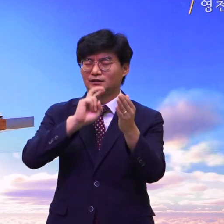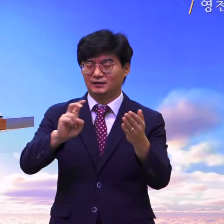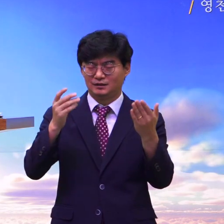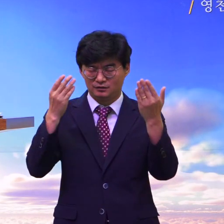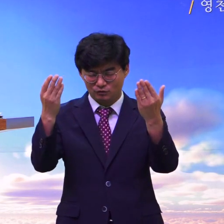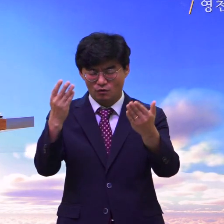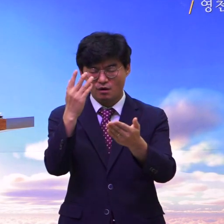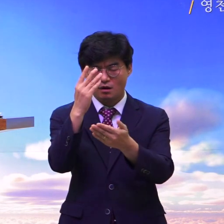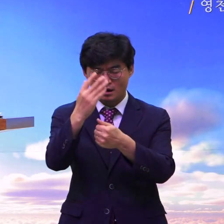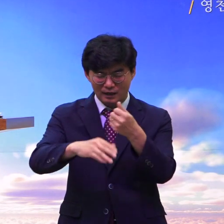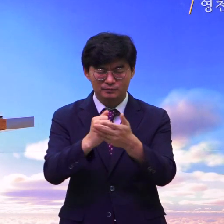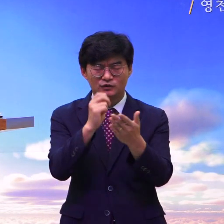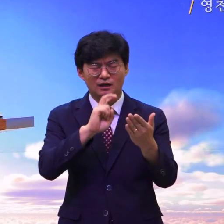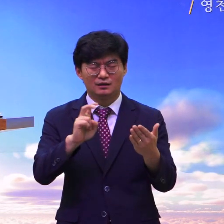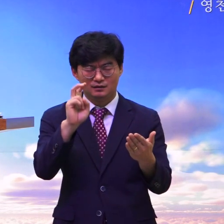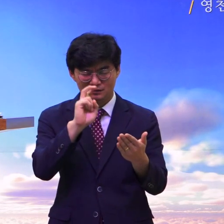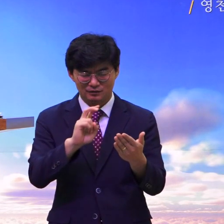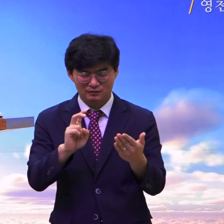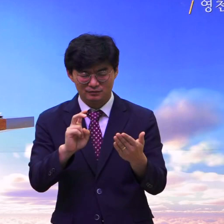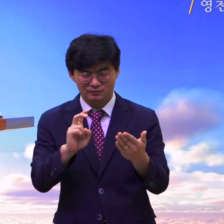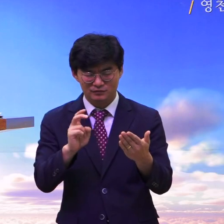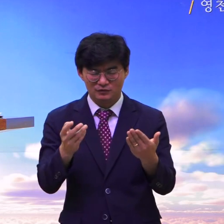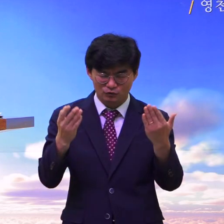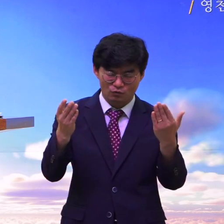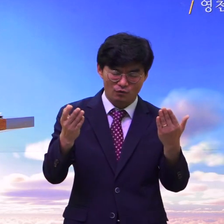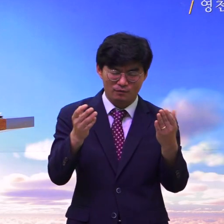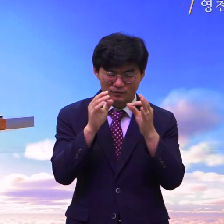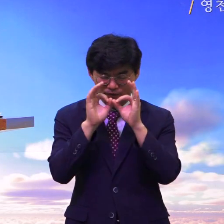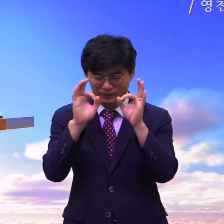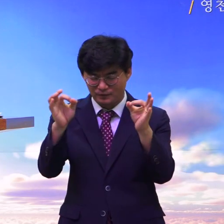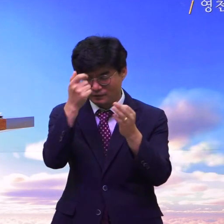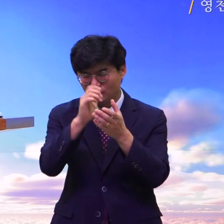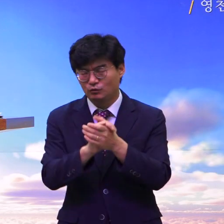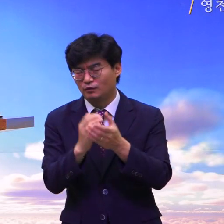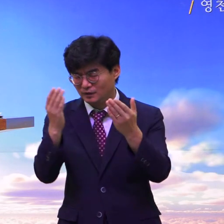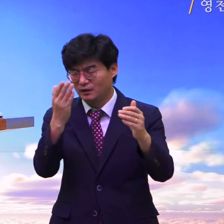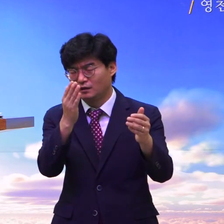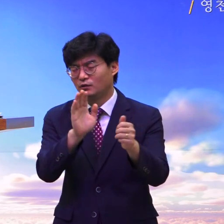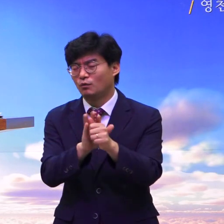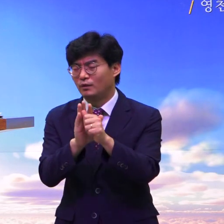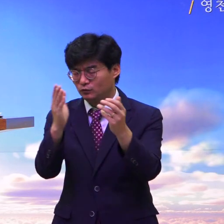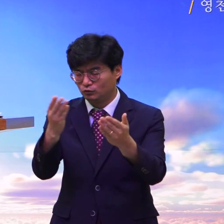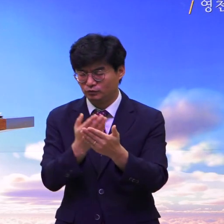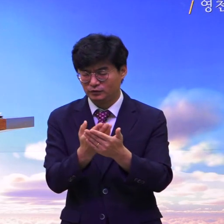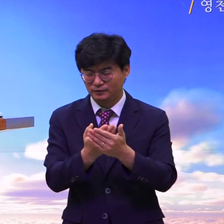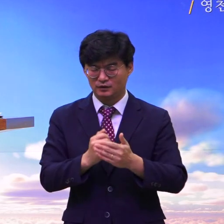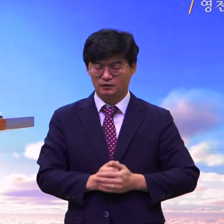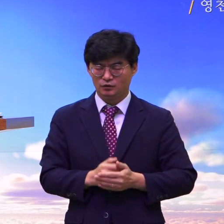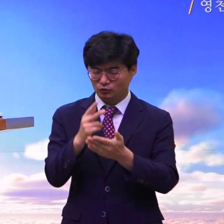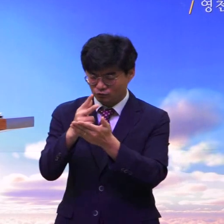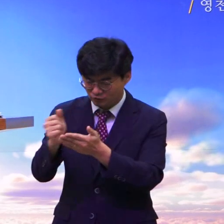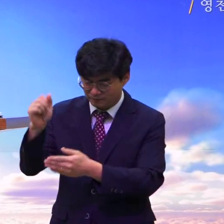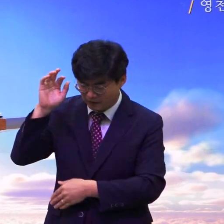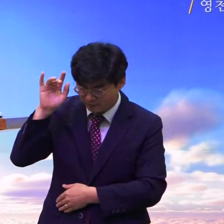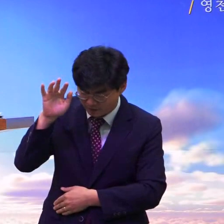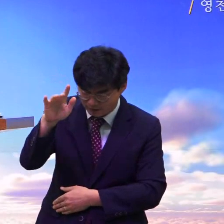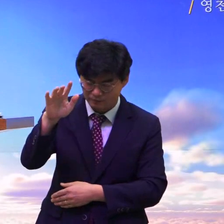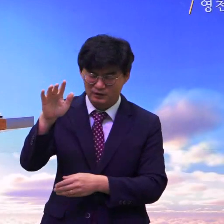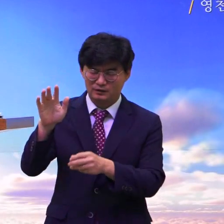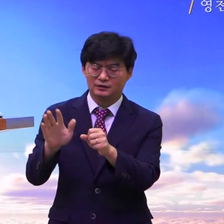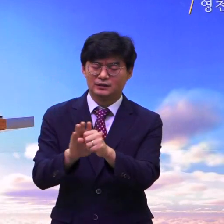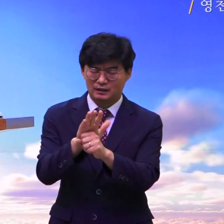찬양하며 하나님을 송축하며 하나님을 노래하게 하여 주시옵소서. 온전히 주님을 갈망하며 주님을